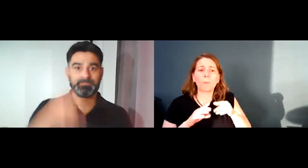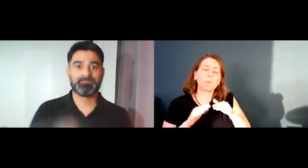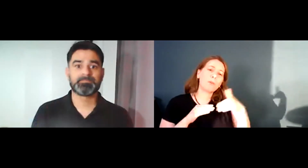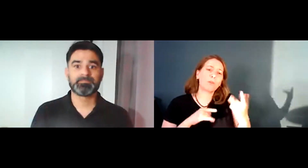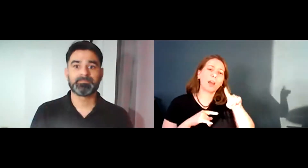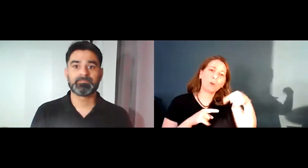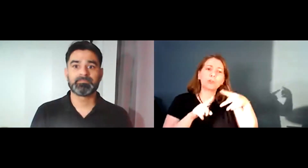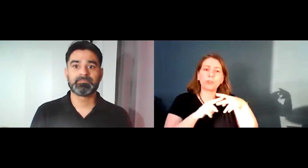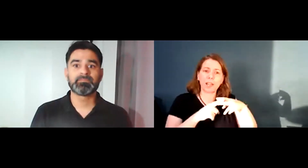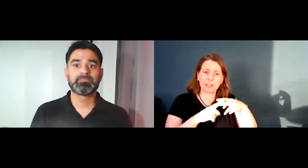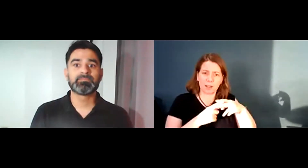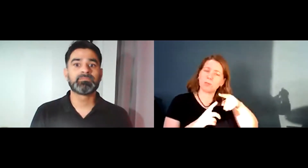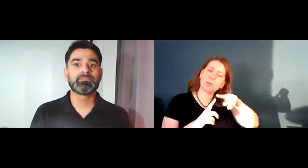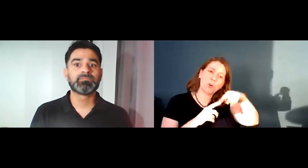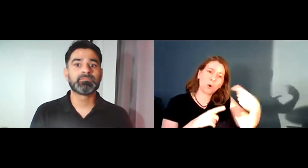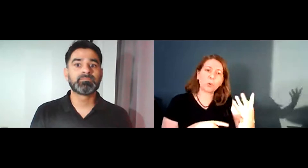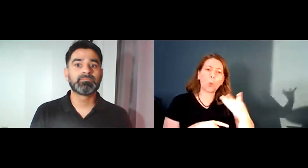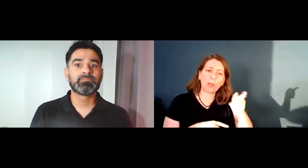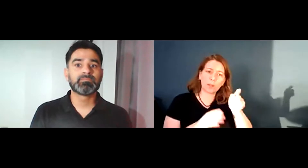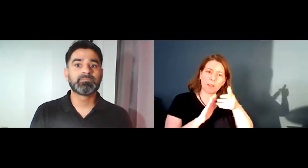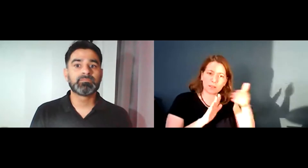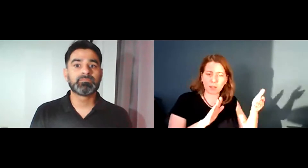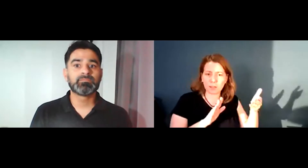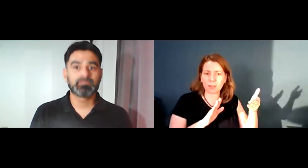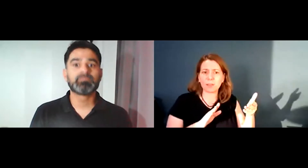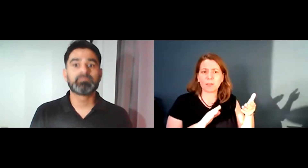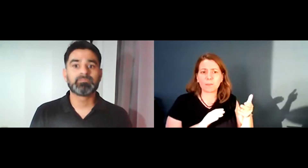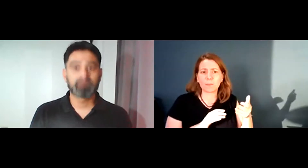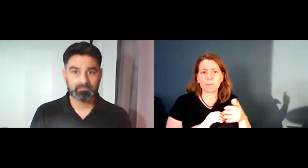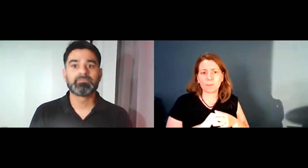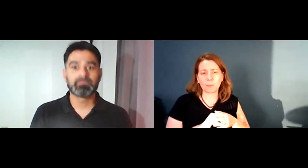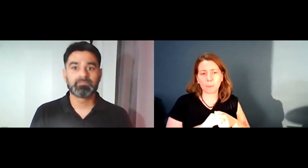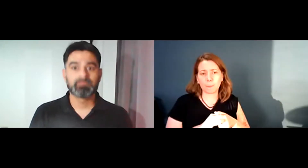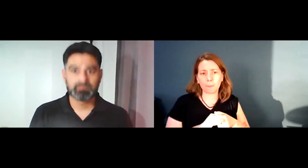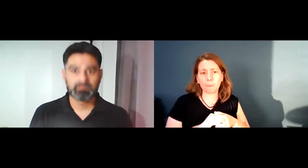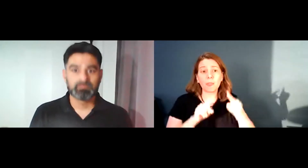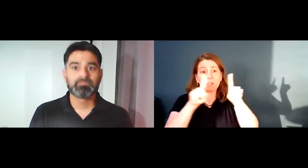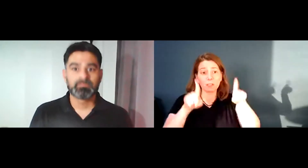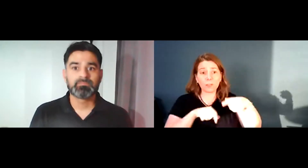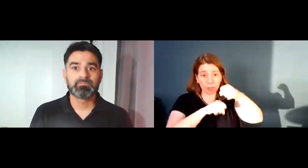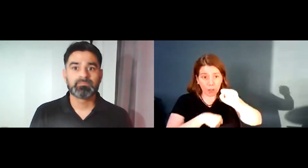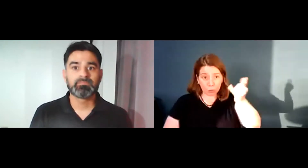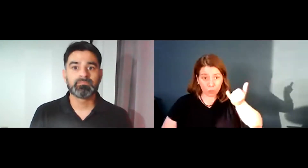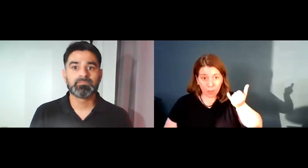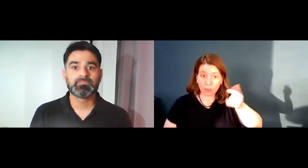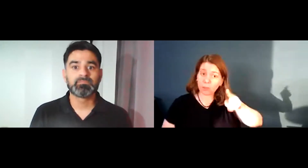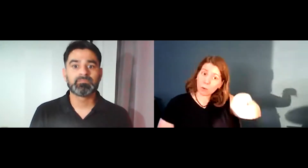cuatrimestres anteriores y sí me los otorgaron, ya me los enviaron a los certificados, pero con la Universidad